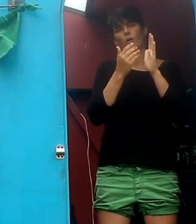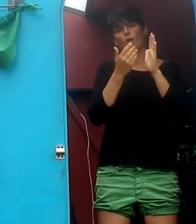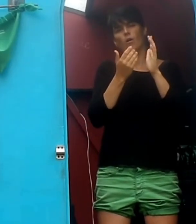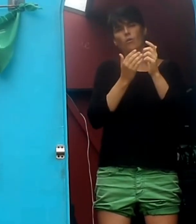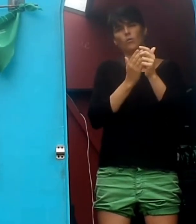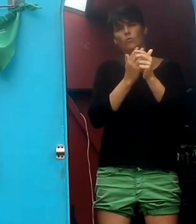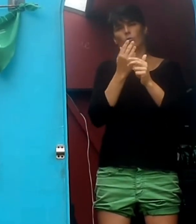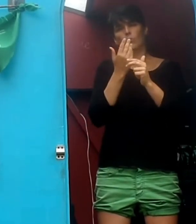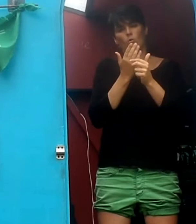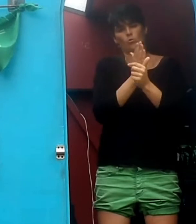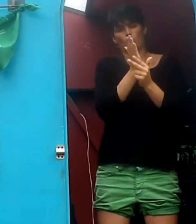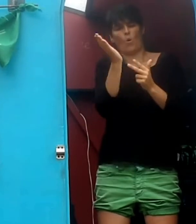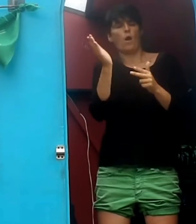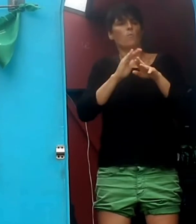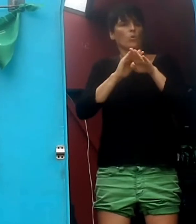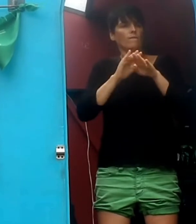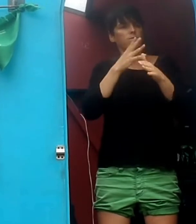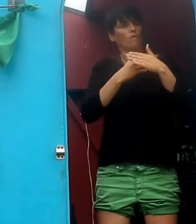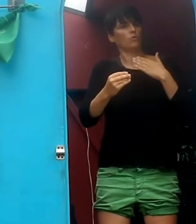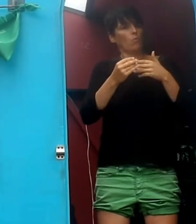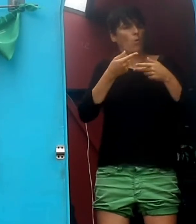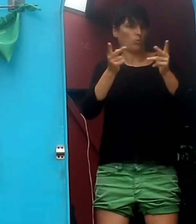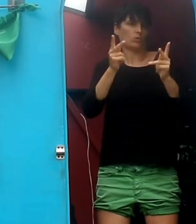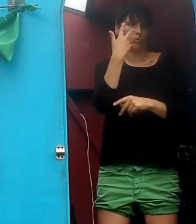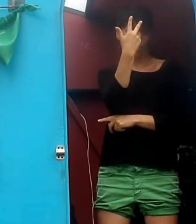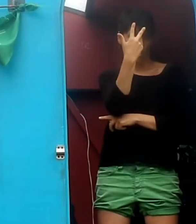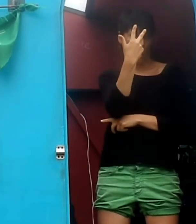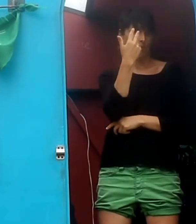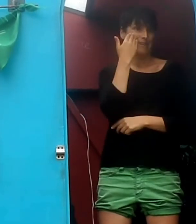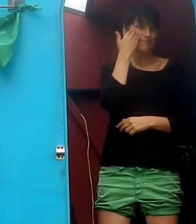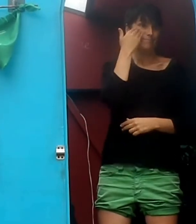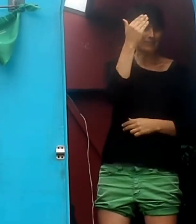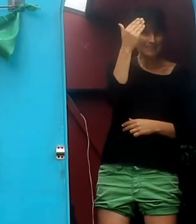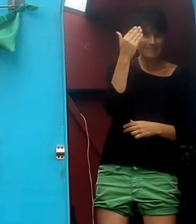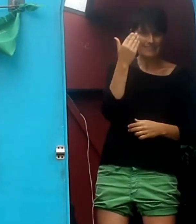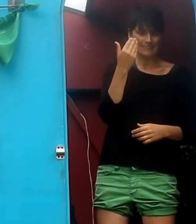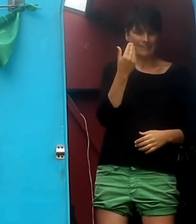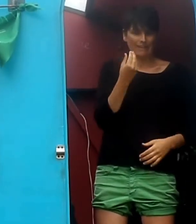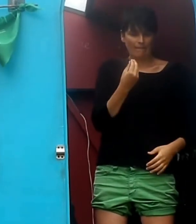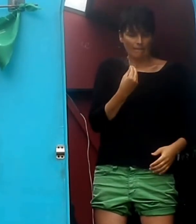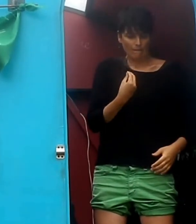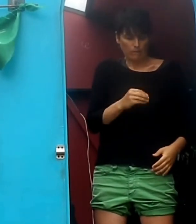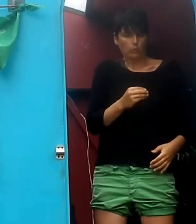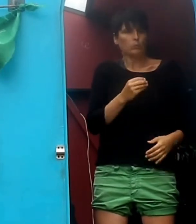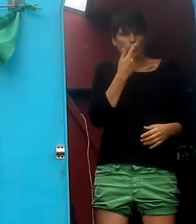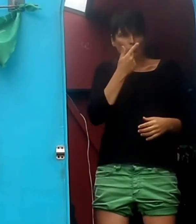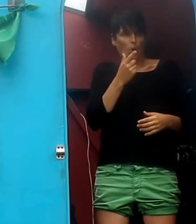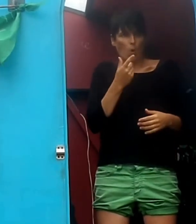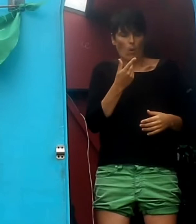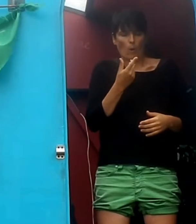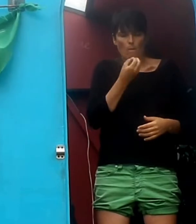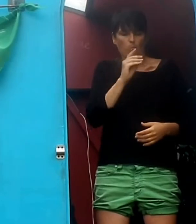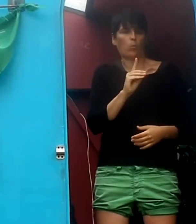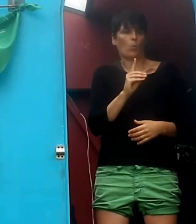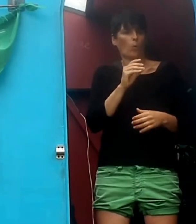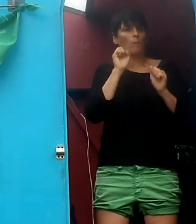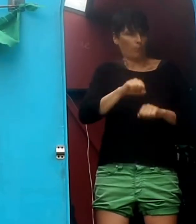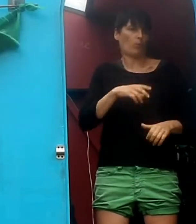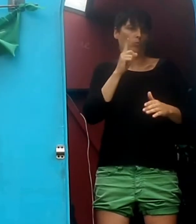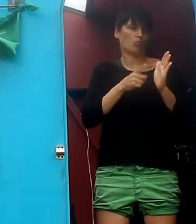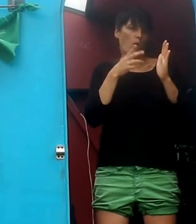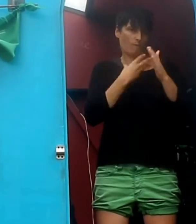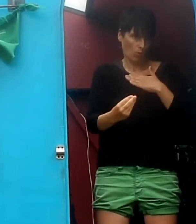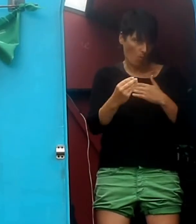causes pour avorter, c'est soit si le fœtus ou embryon n'est pas viable,